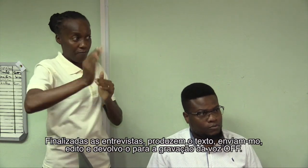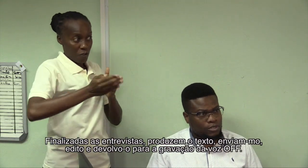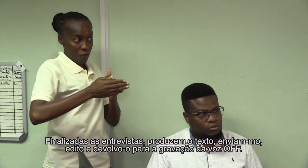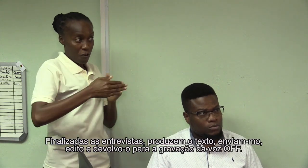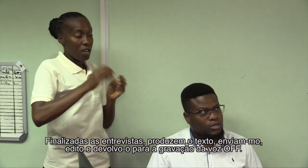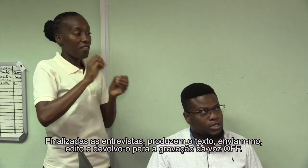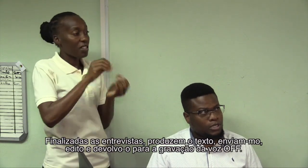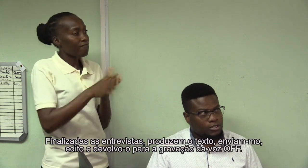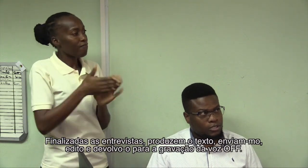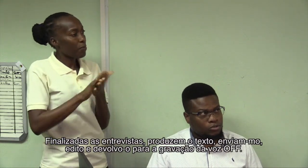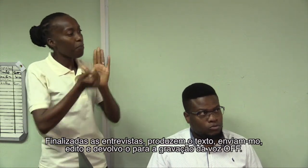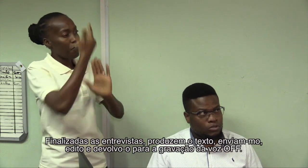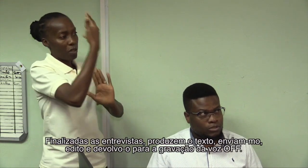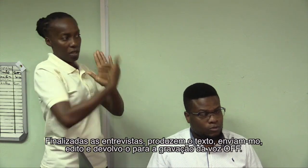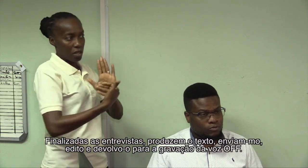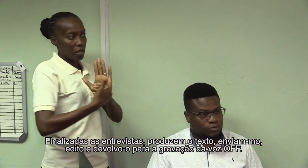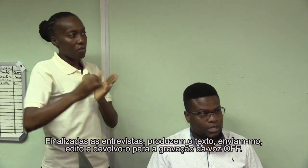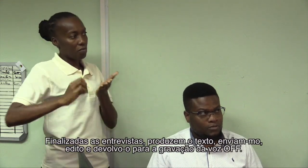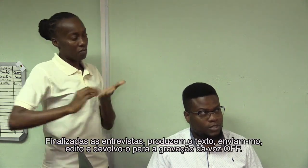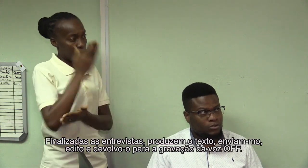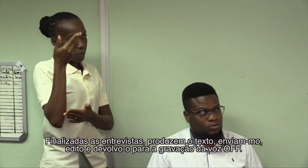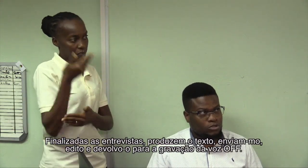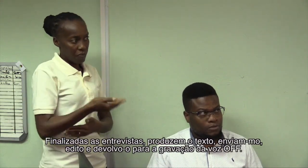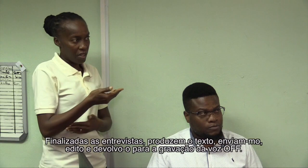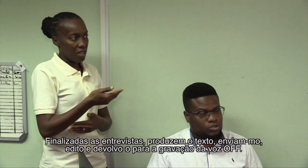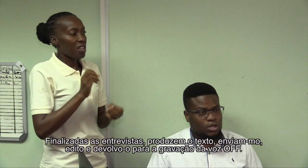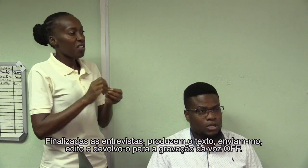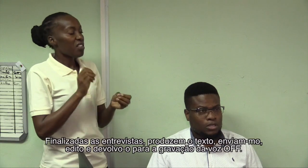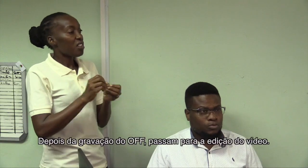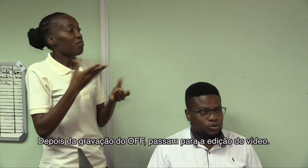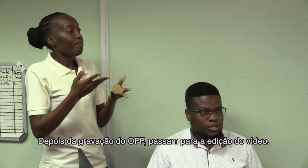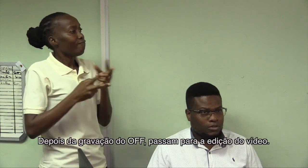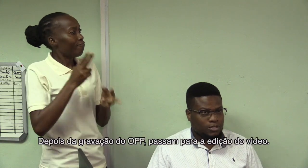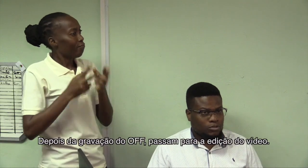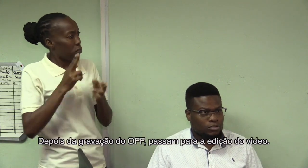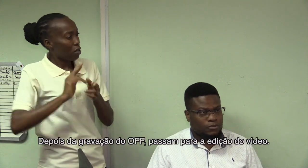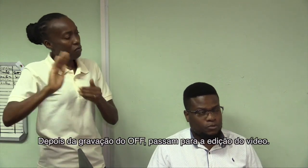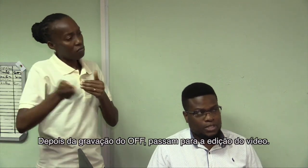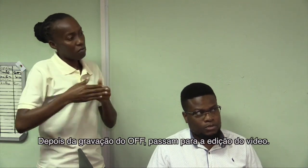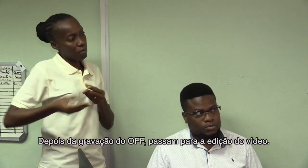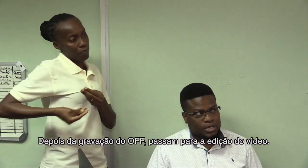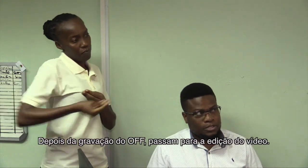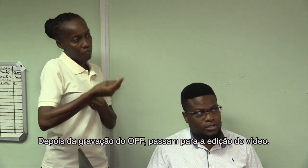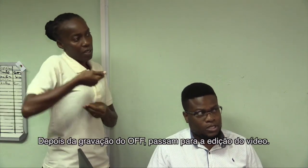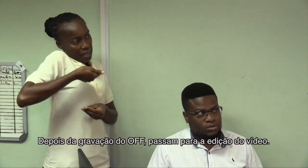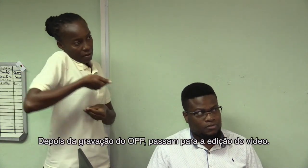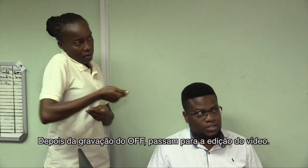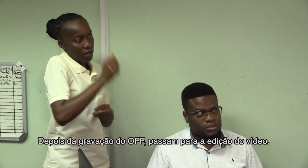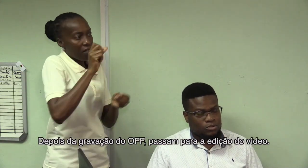enviam, edito e devolvam para a gravação dos ovos. Depois da gravação dos ovos, passam para a edição de vídeo.